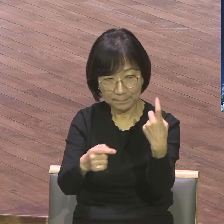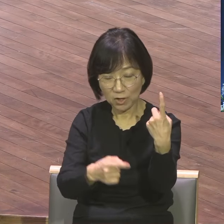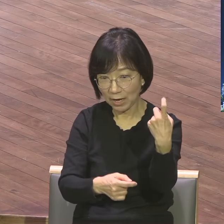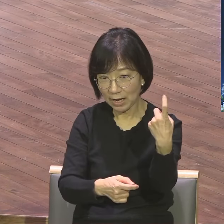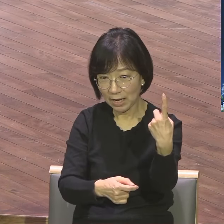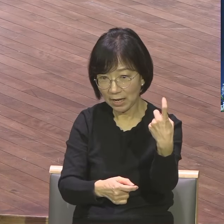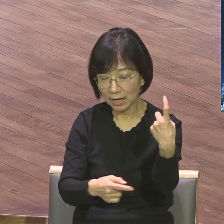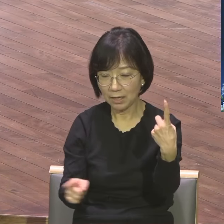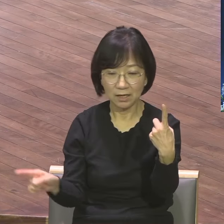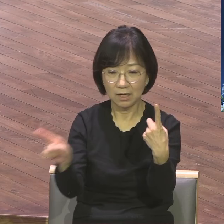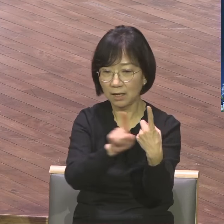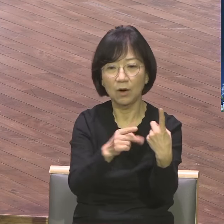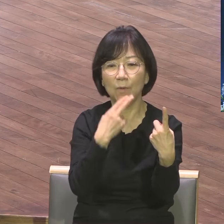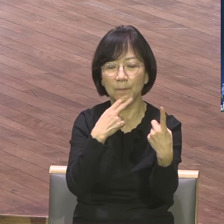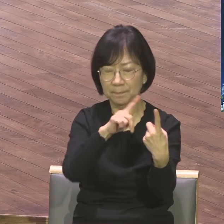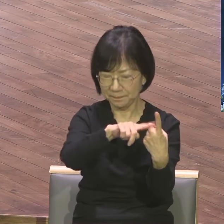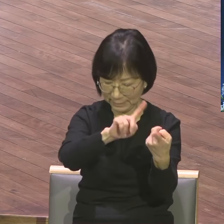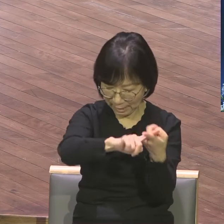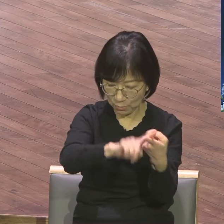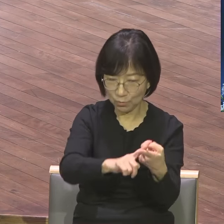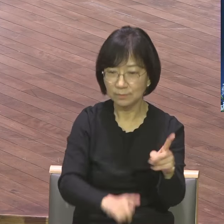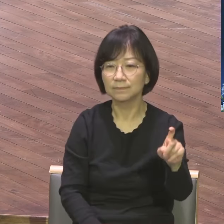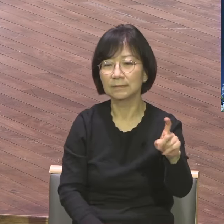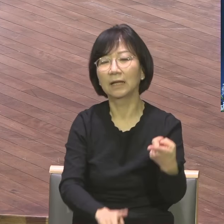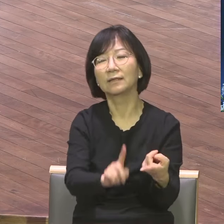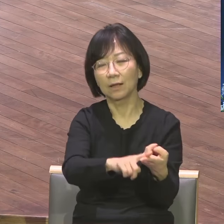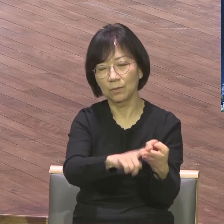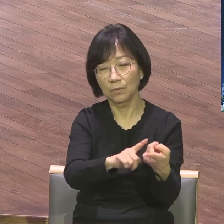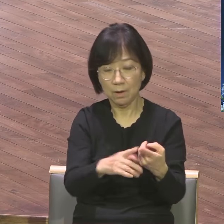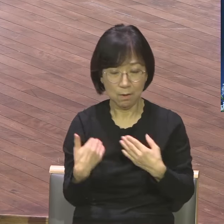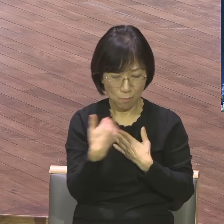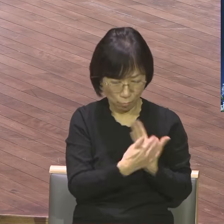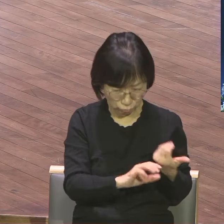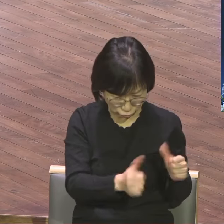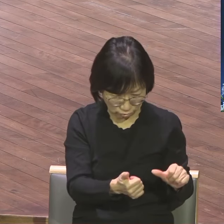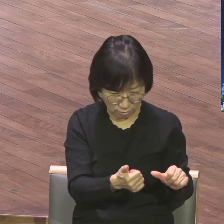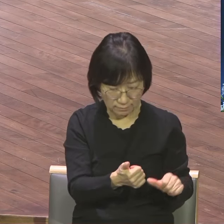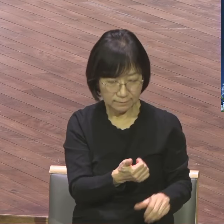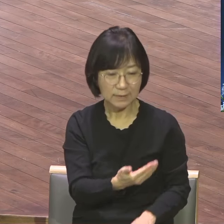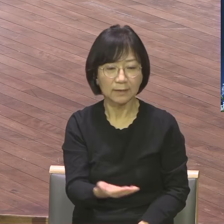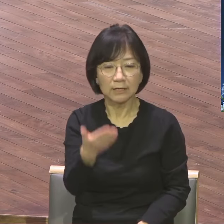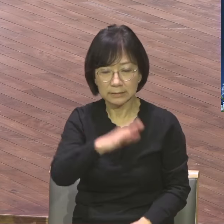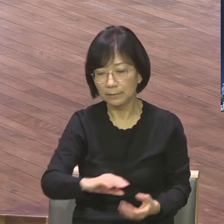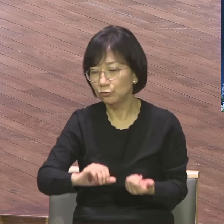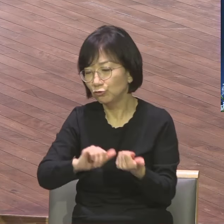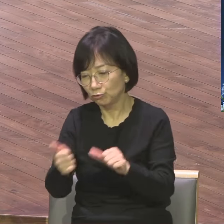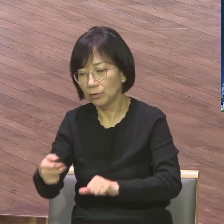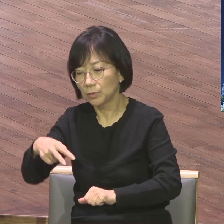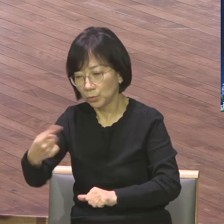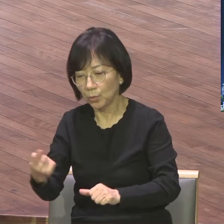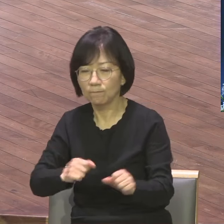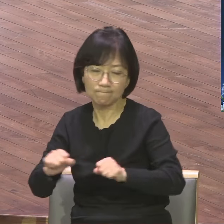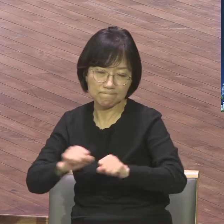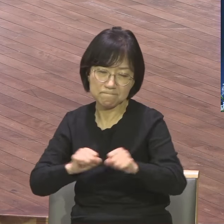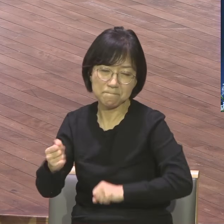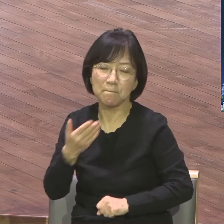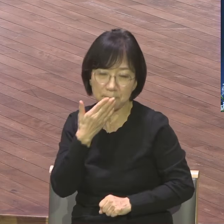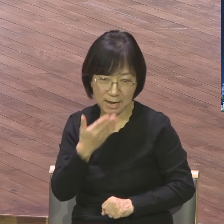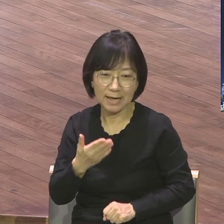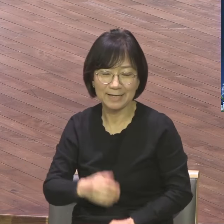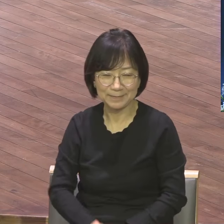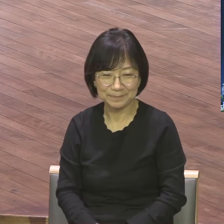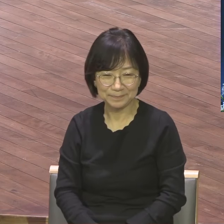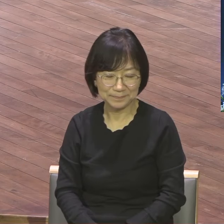불을 옮겼습니다. 육체는 죽었지만 죽어서도 일하는 인생을 살았습니다. 한